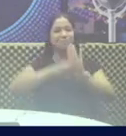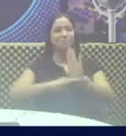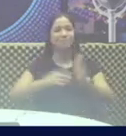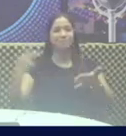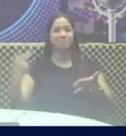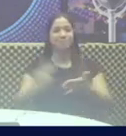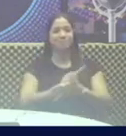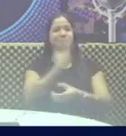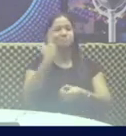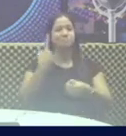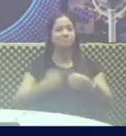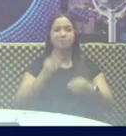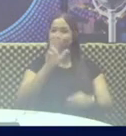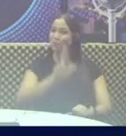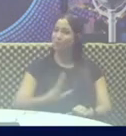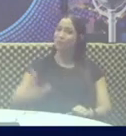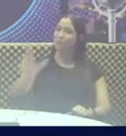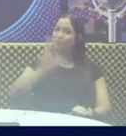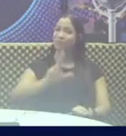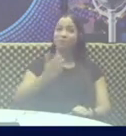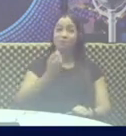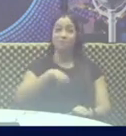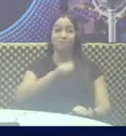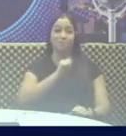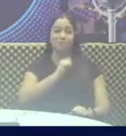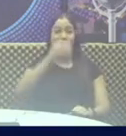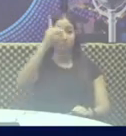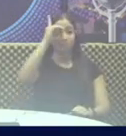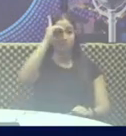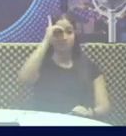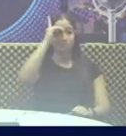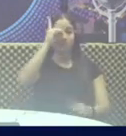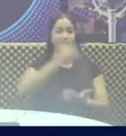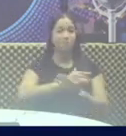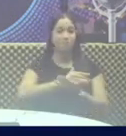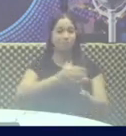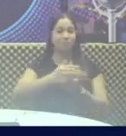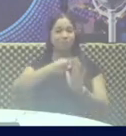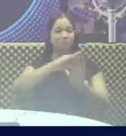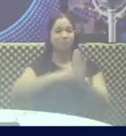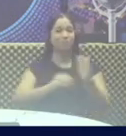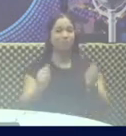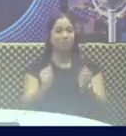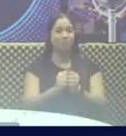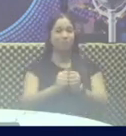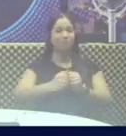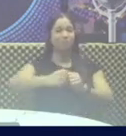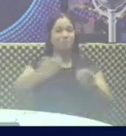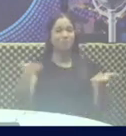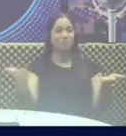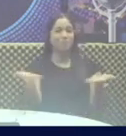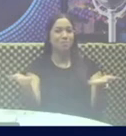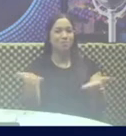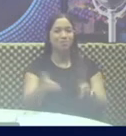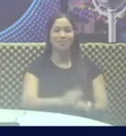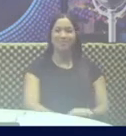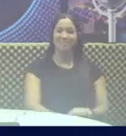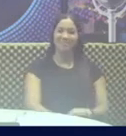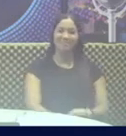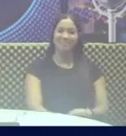notícias sobre o que de fato acontece em Uberlândia. Eu sou Daniela Aires. Vamos juntos aos destaques desta